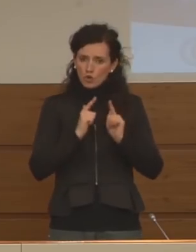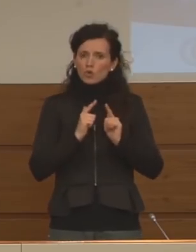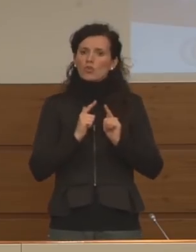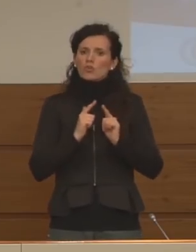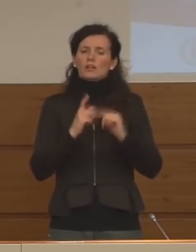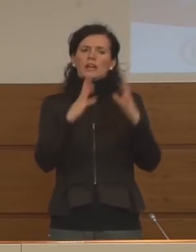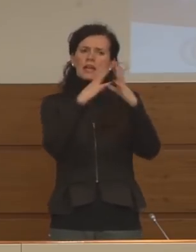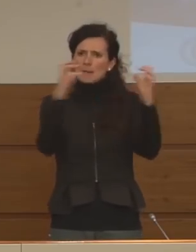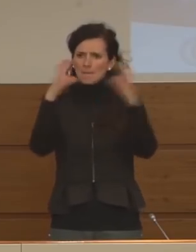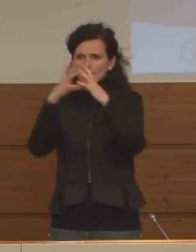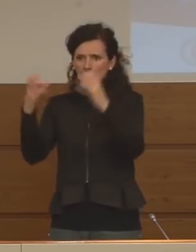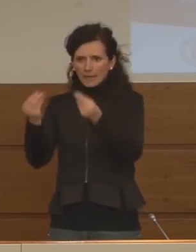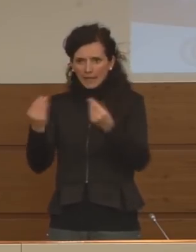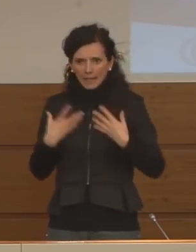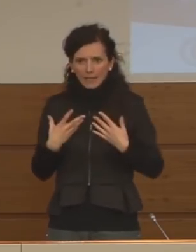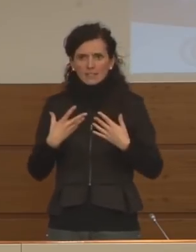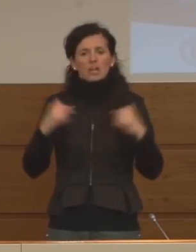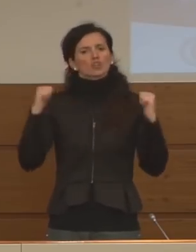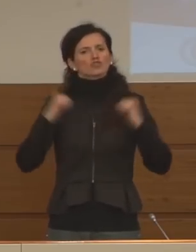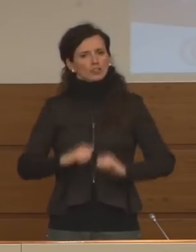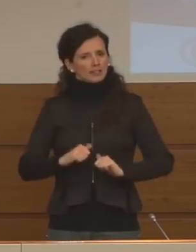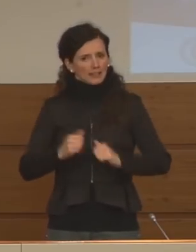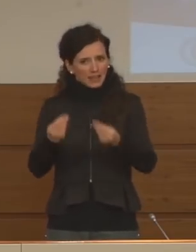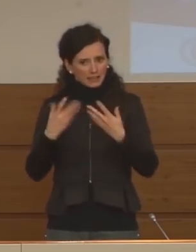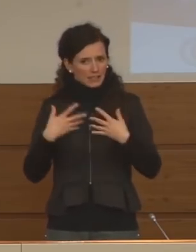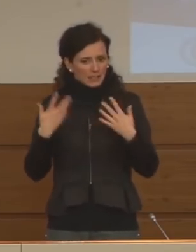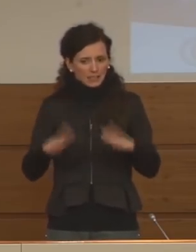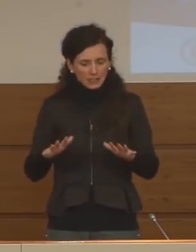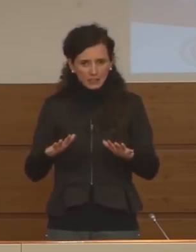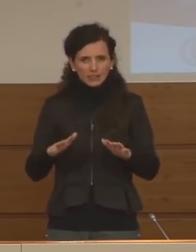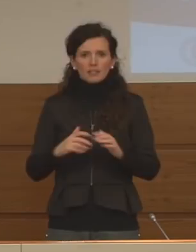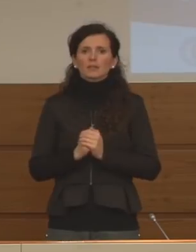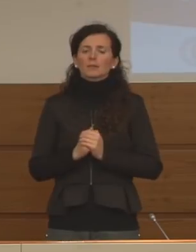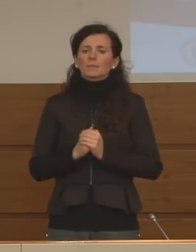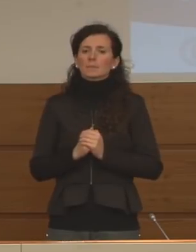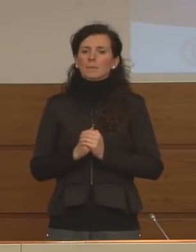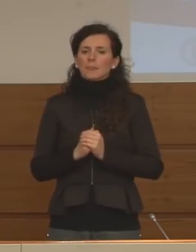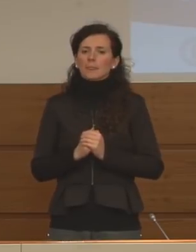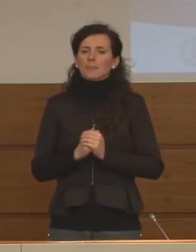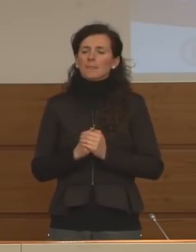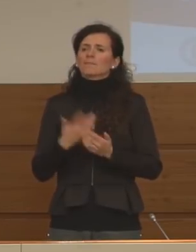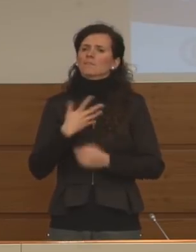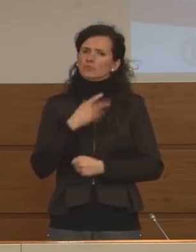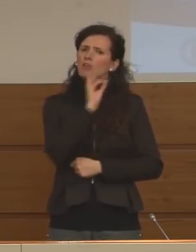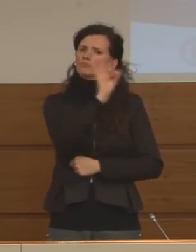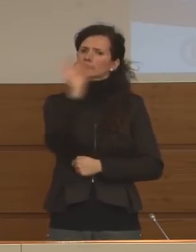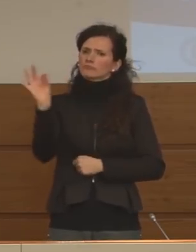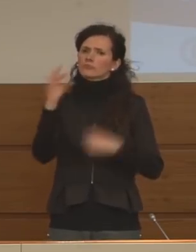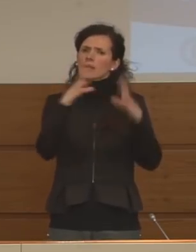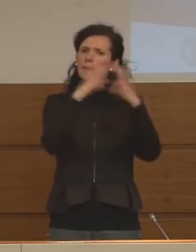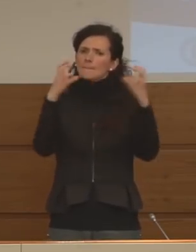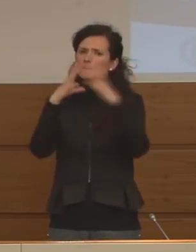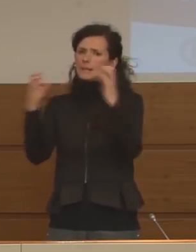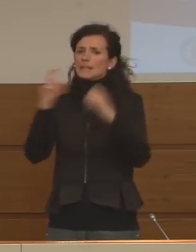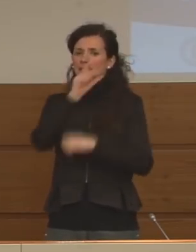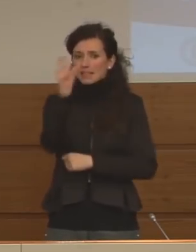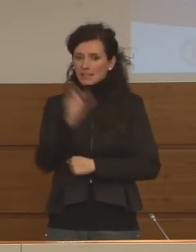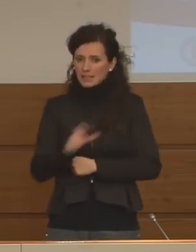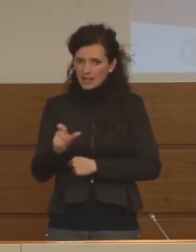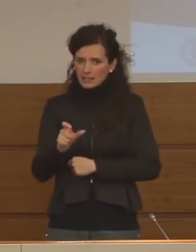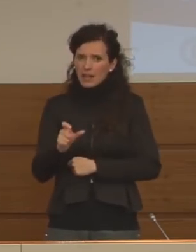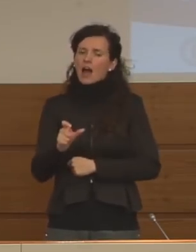imprese e cittadini abbiamo alcune grandi imprese italiane che hanno